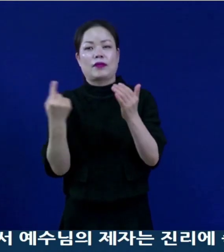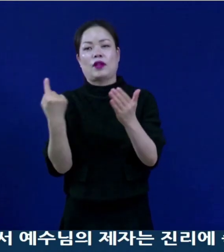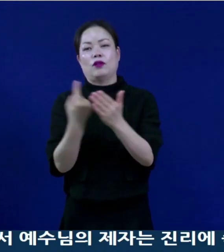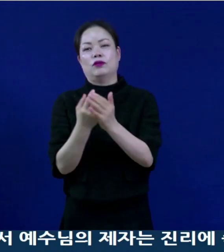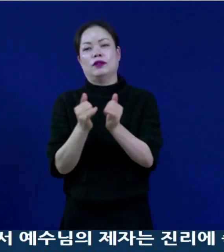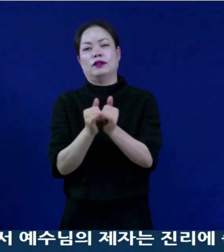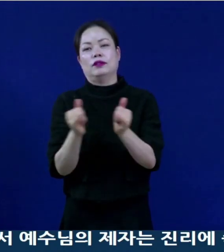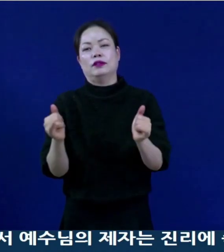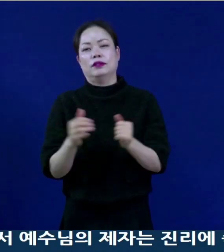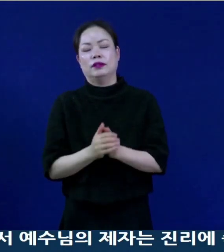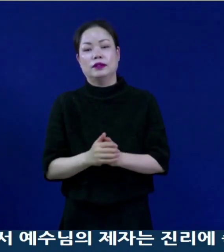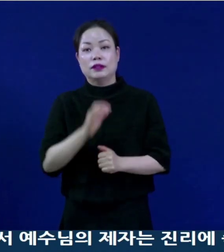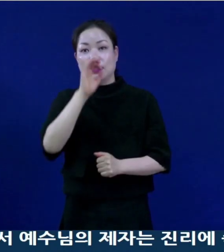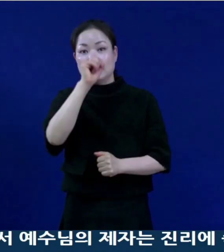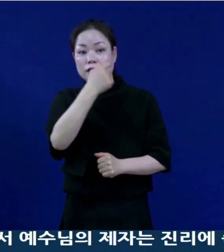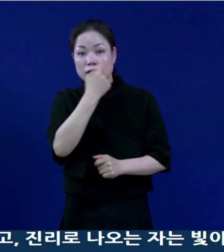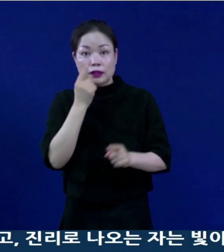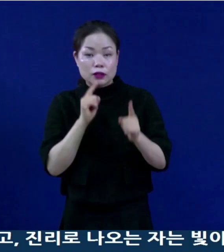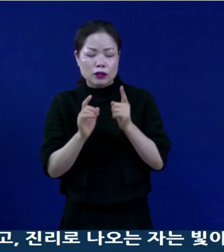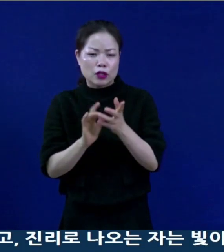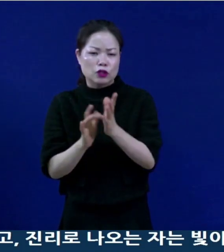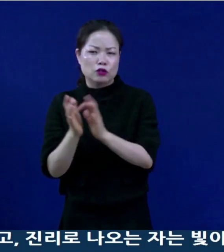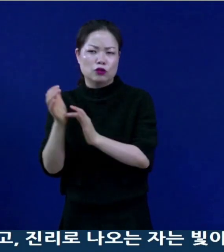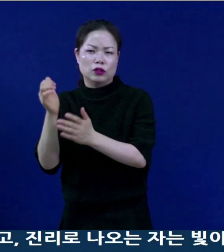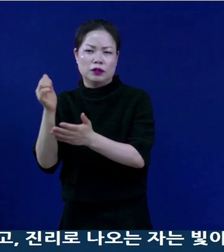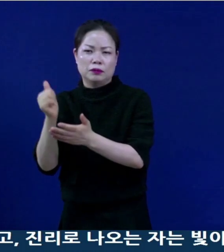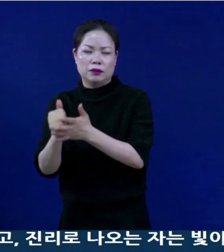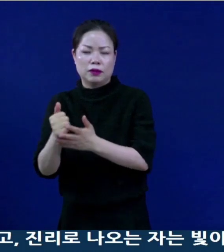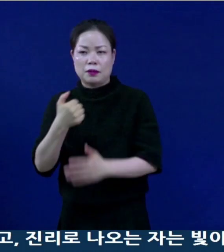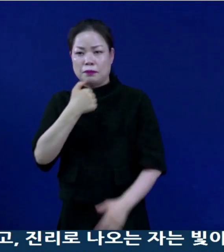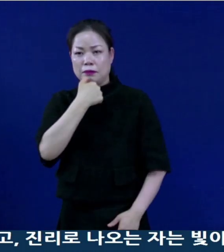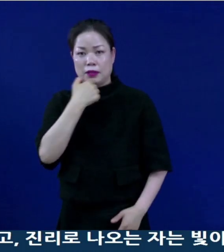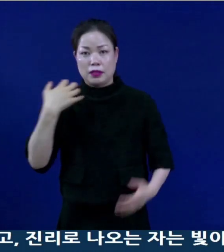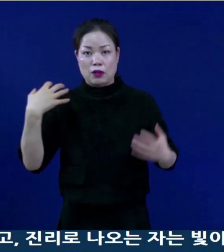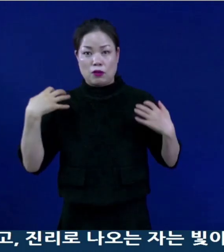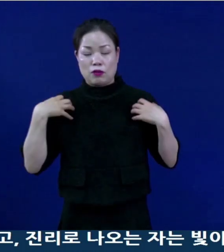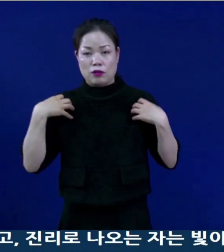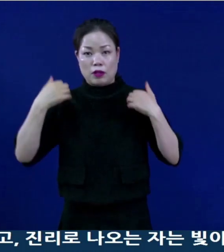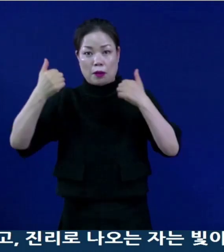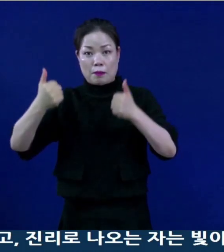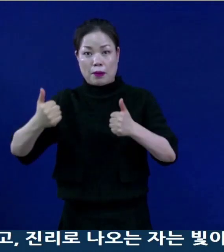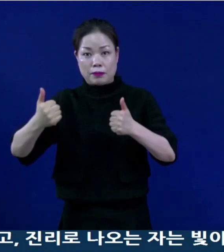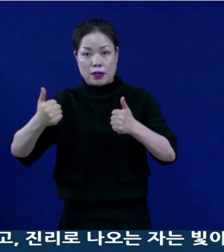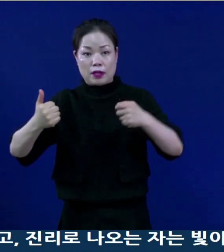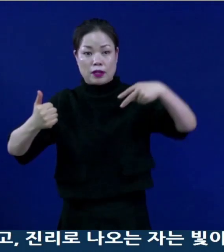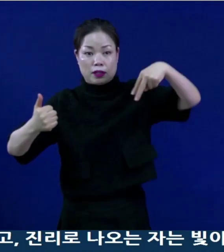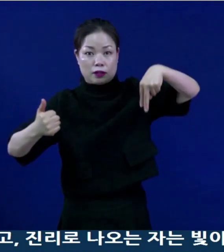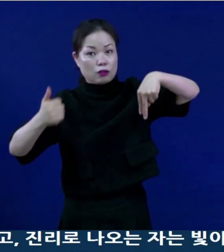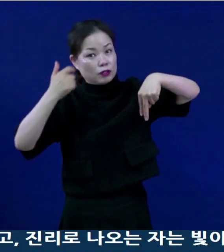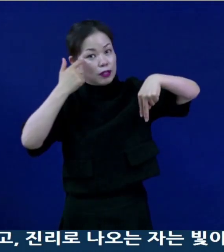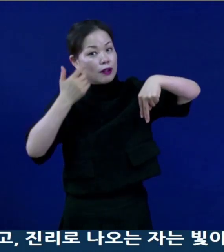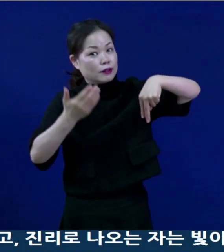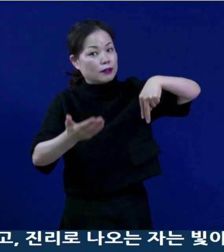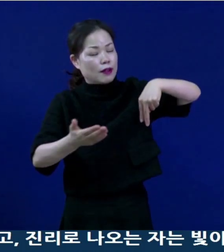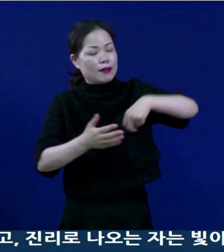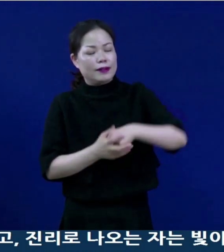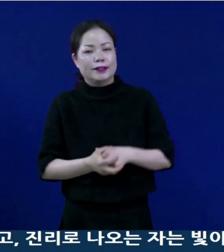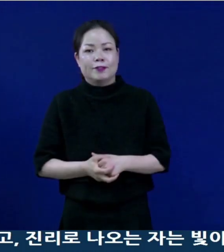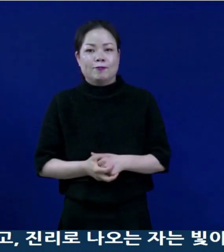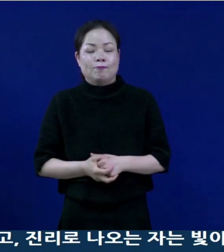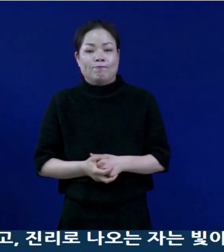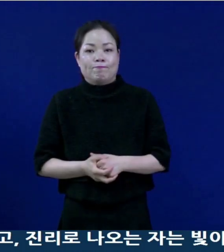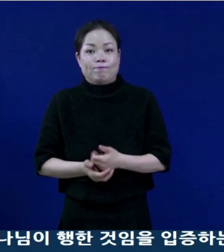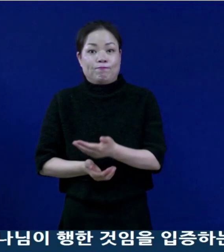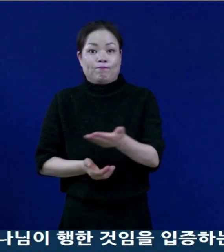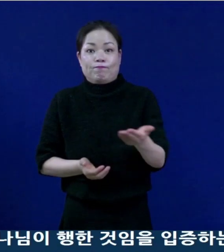자들이죠. 바로 이 선한 증거를 위해서 예수님이 빌라도의 법정에 쓰지 않았나 하는 생각이 듭니다.